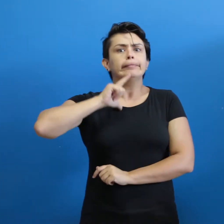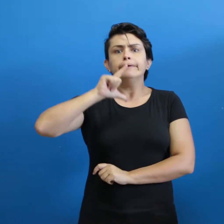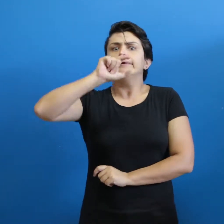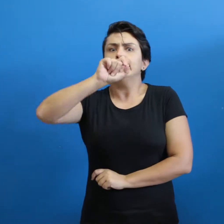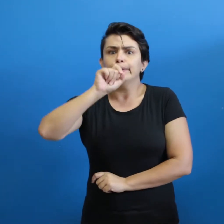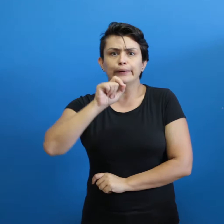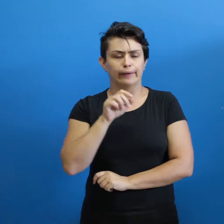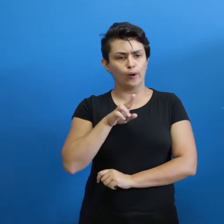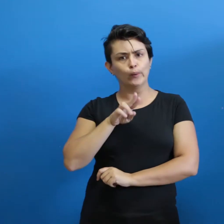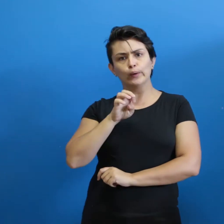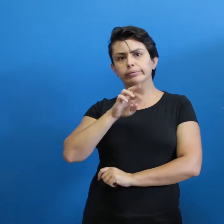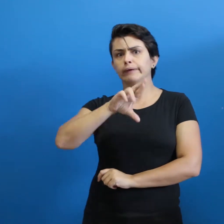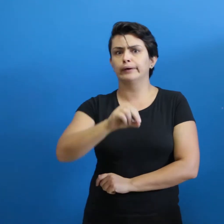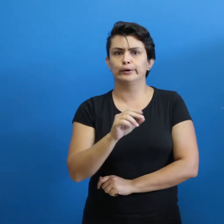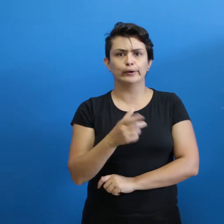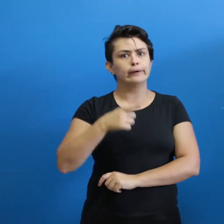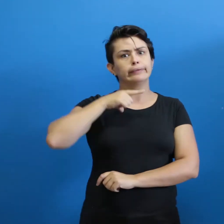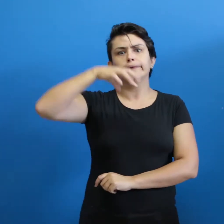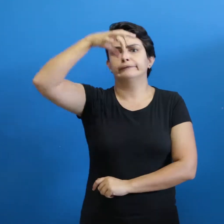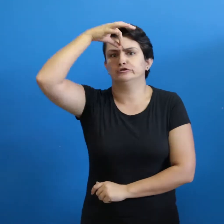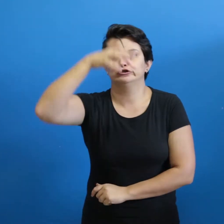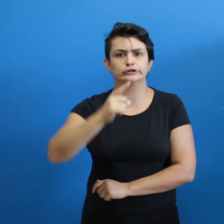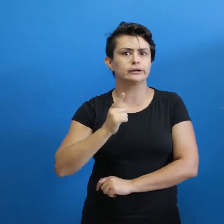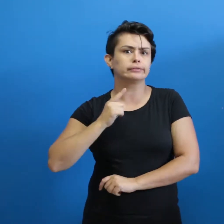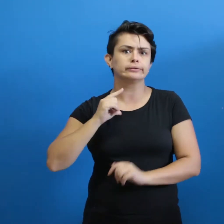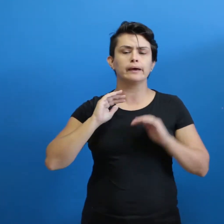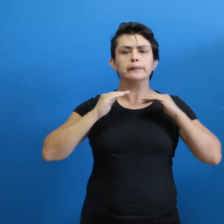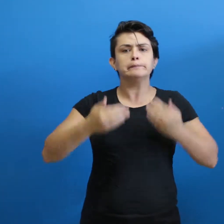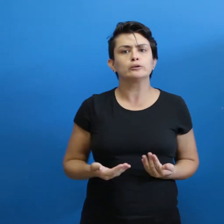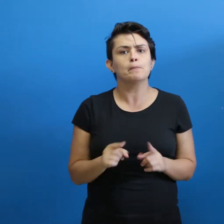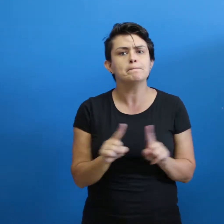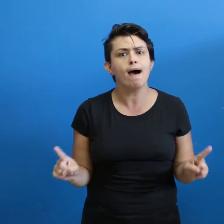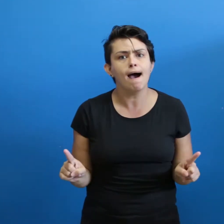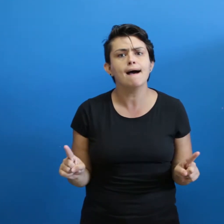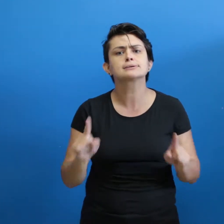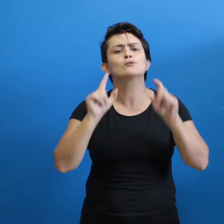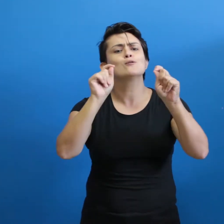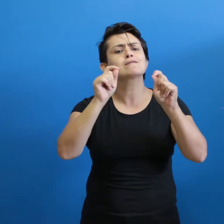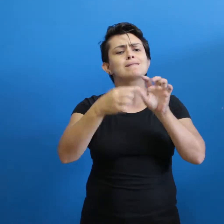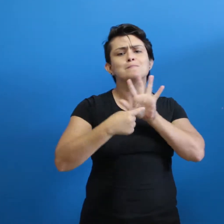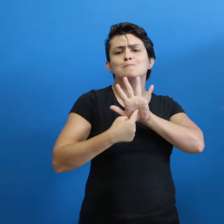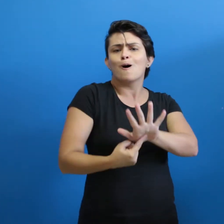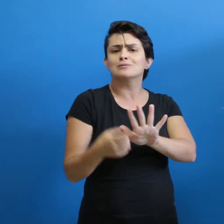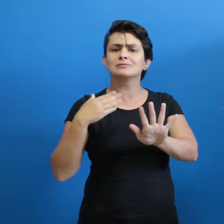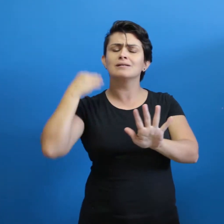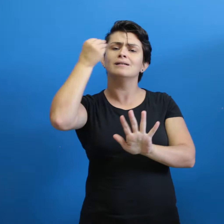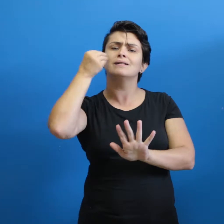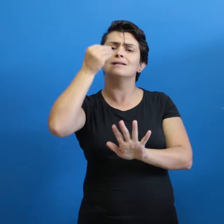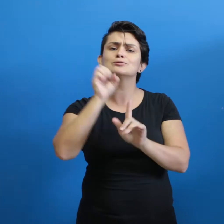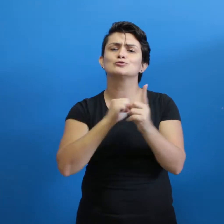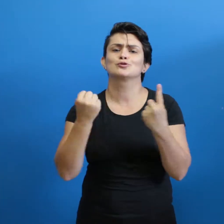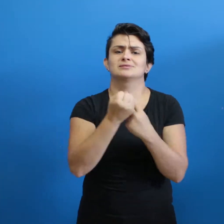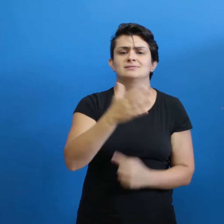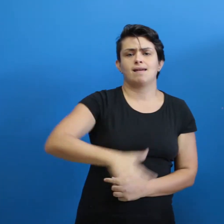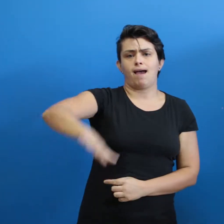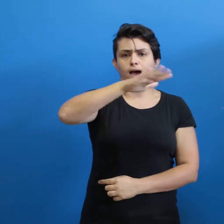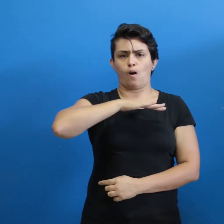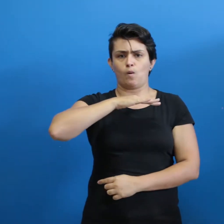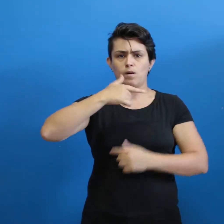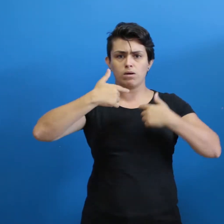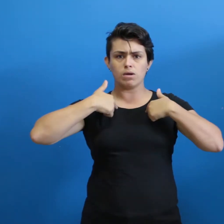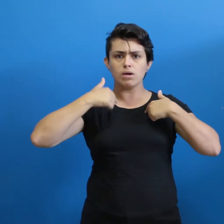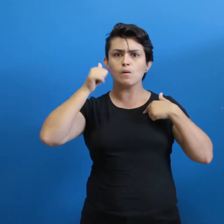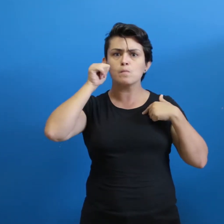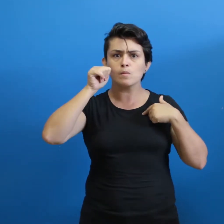isso é o que define as mulheres. Não, isso é uma definição biológica que não diz respeito às experiências sociais das mulheres. As mulheres são múltiplas